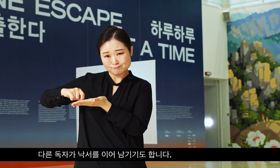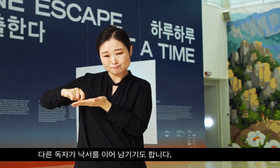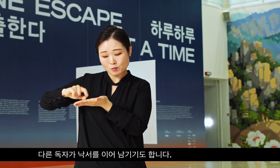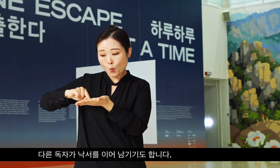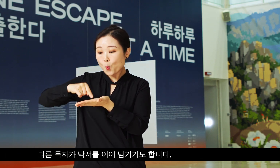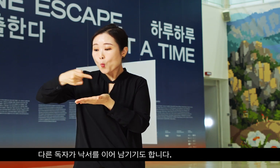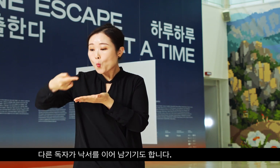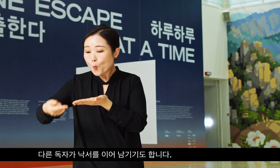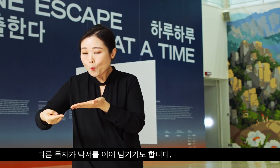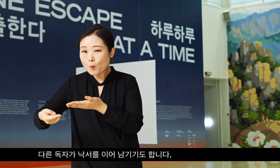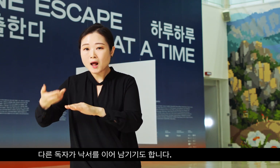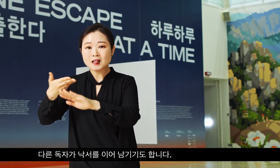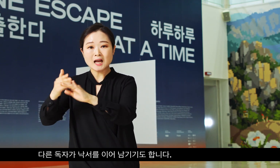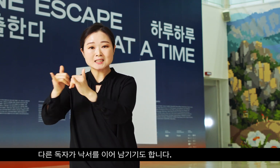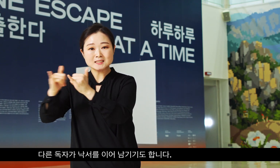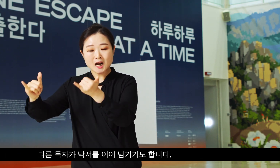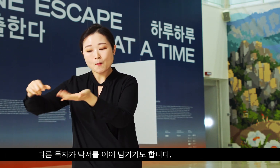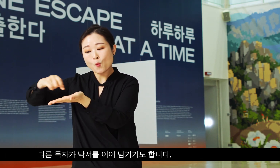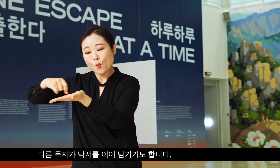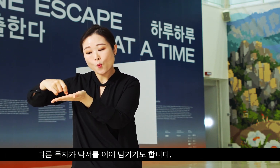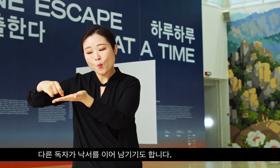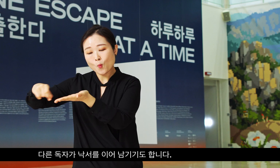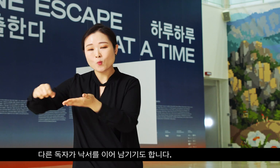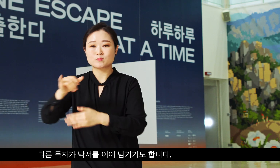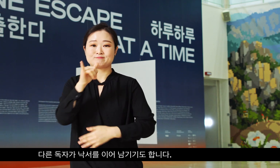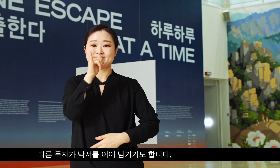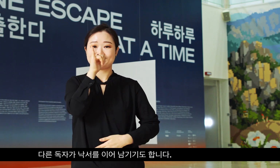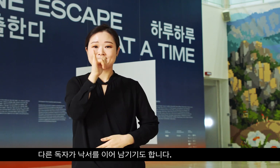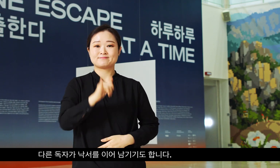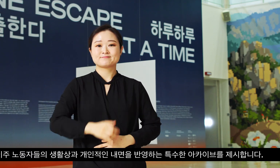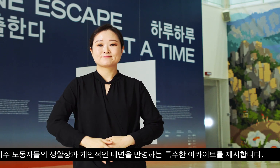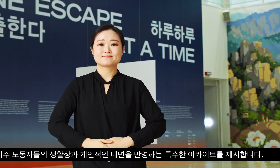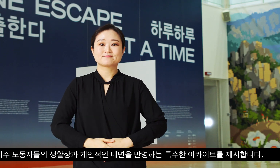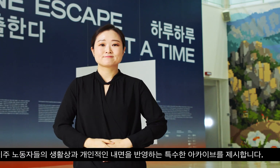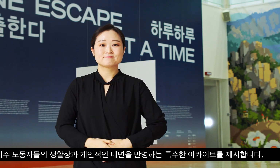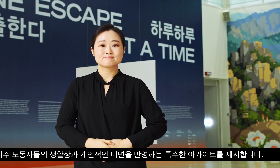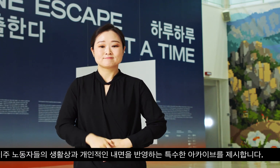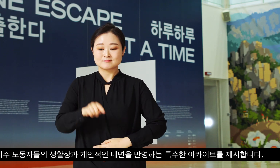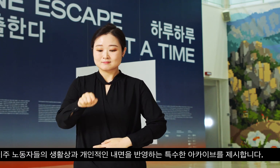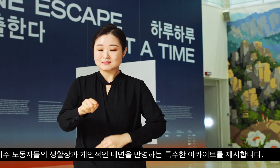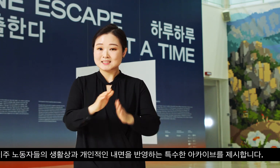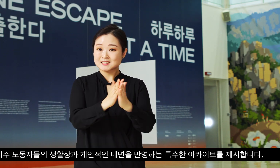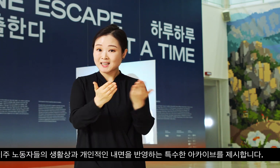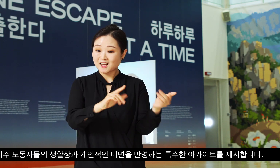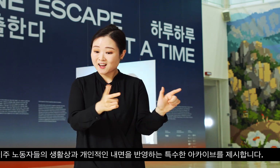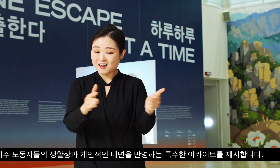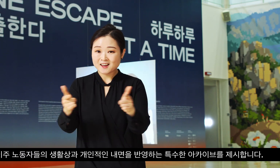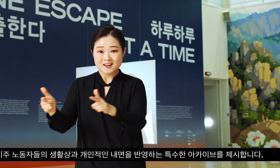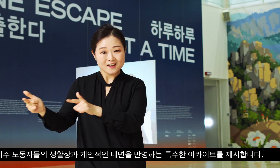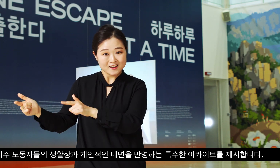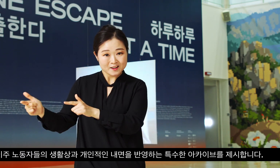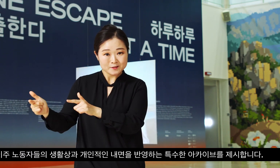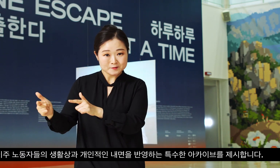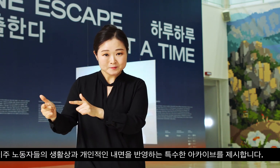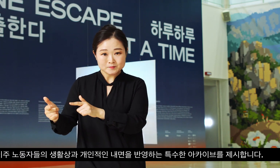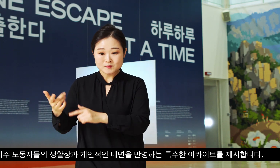독자가 낙서를 이어 남기기도 합니다. 이 책들은 당시 이주 노동자들의